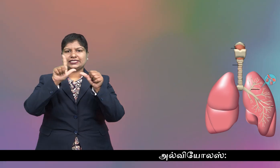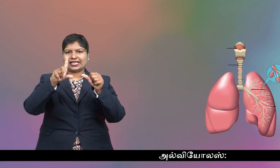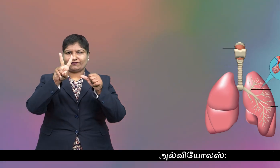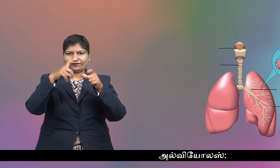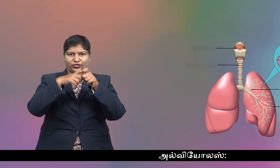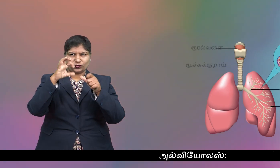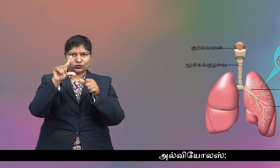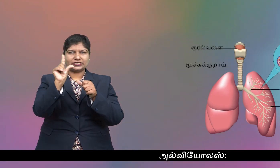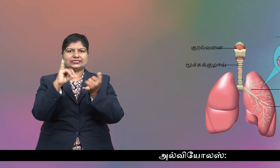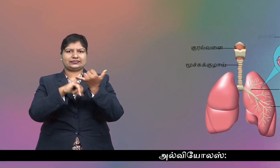அல்வியோலஸ்.